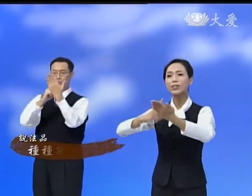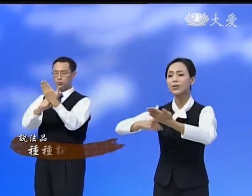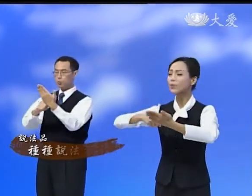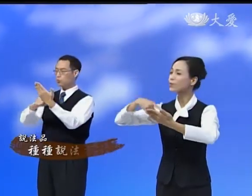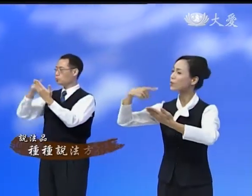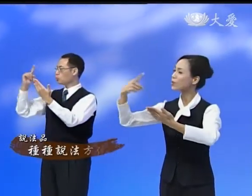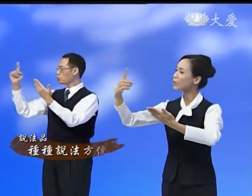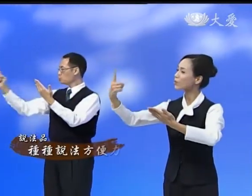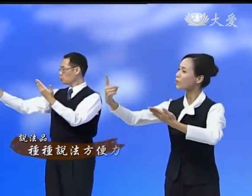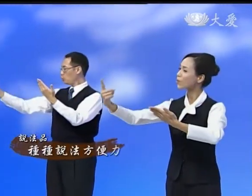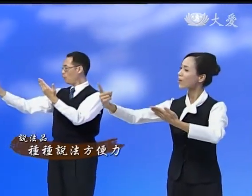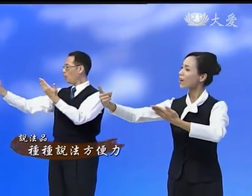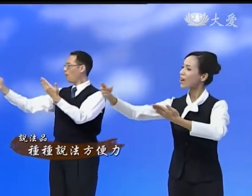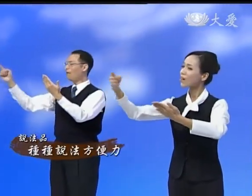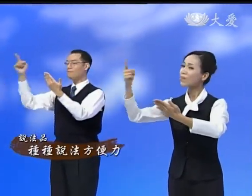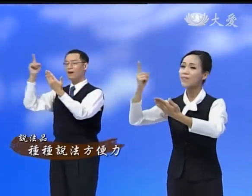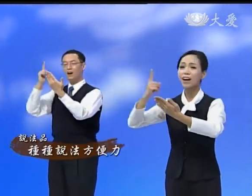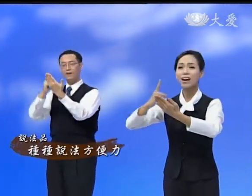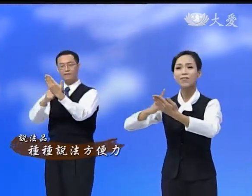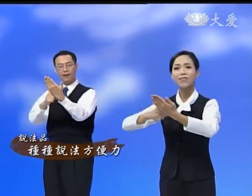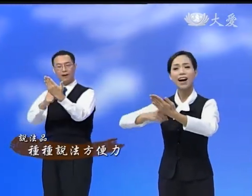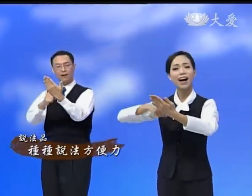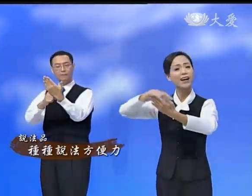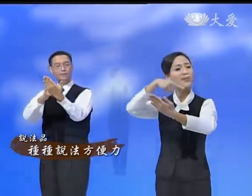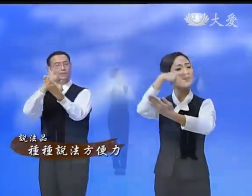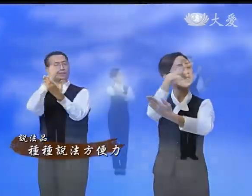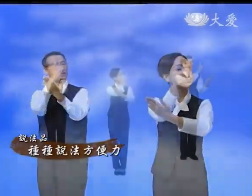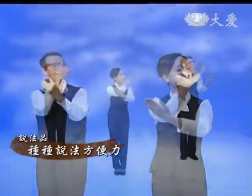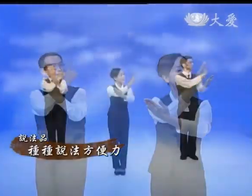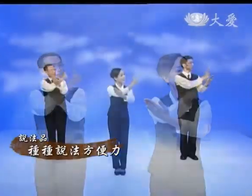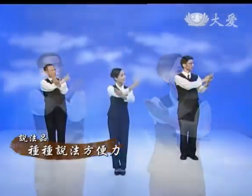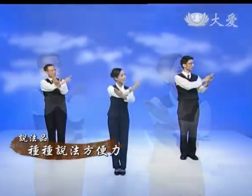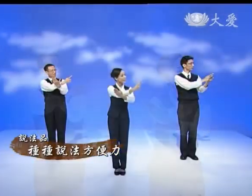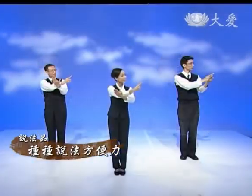欲，种种说法方便利，